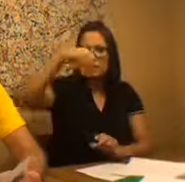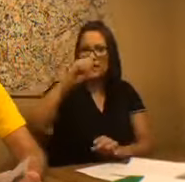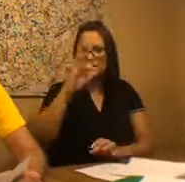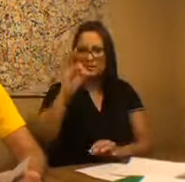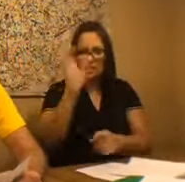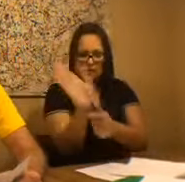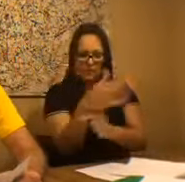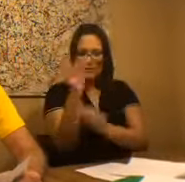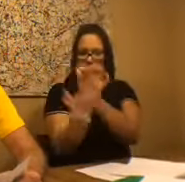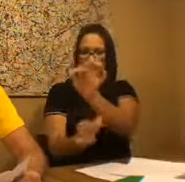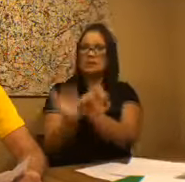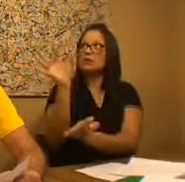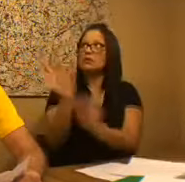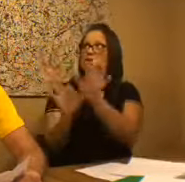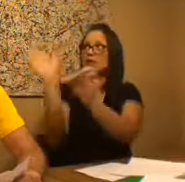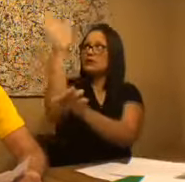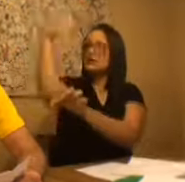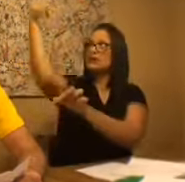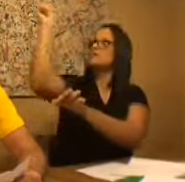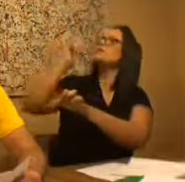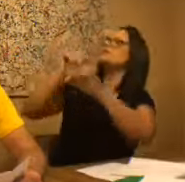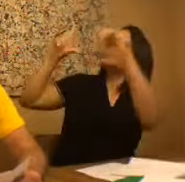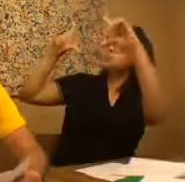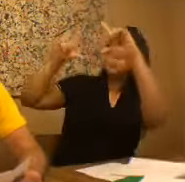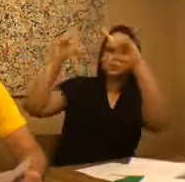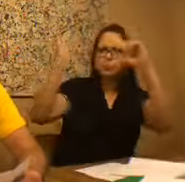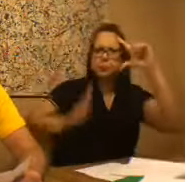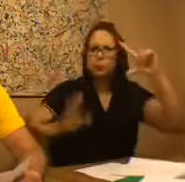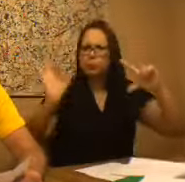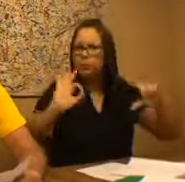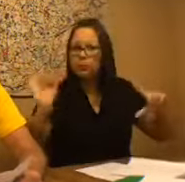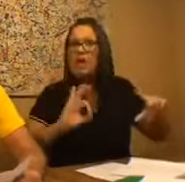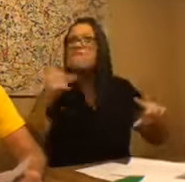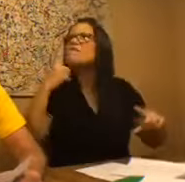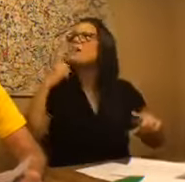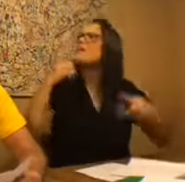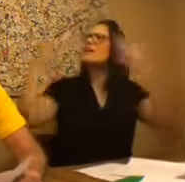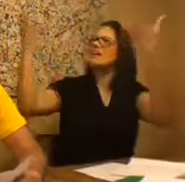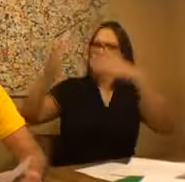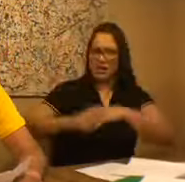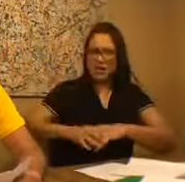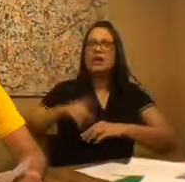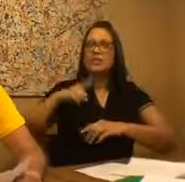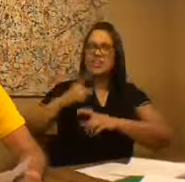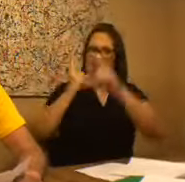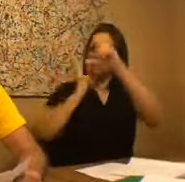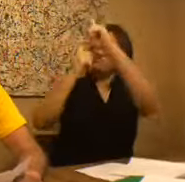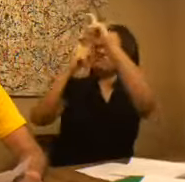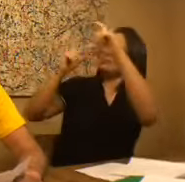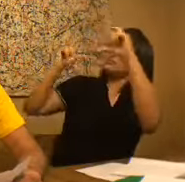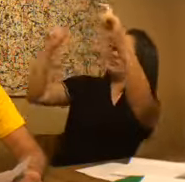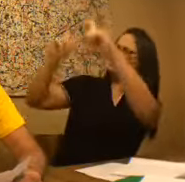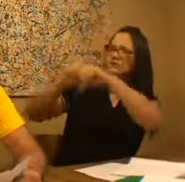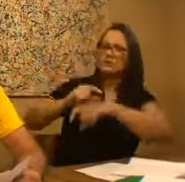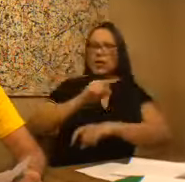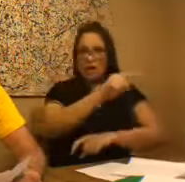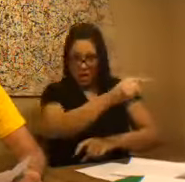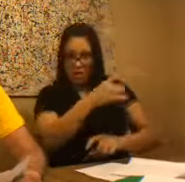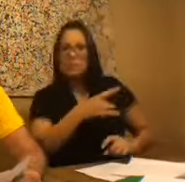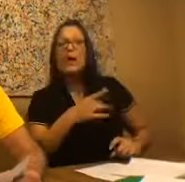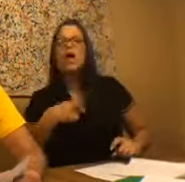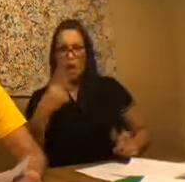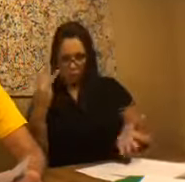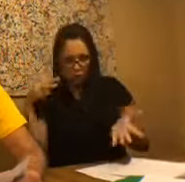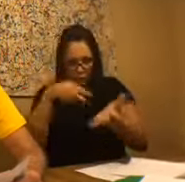amarela e vermelha com símbolo do mst e por vezes uma foice e martelo ele é o primeiro disco se eu